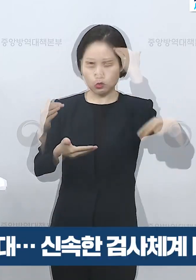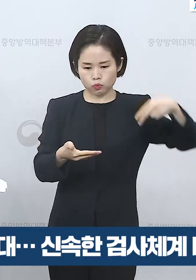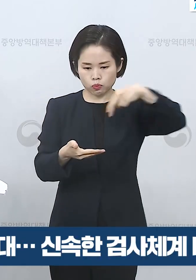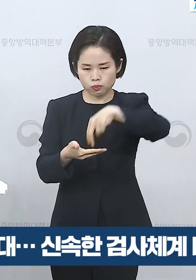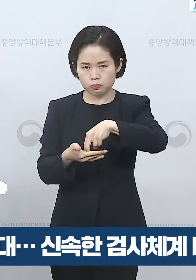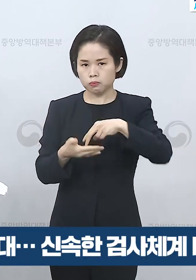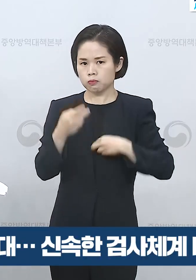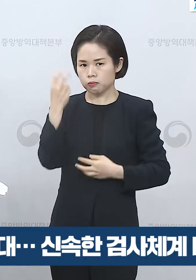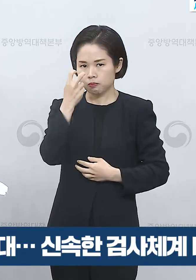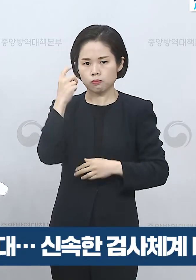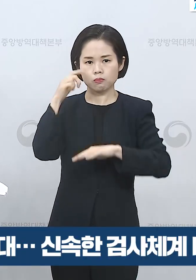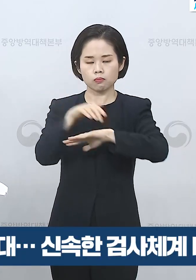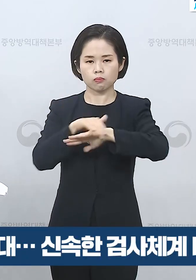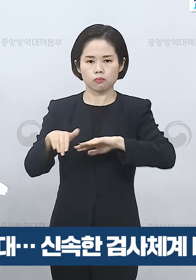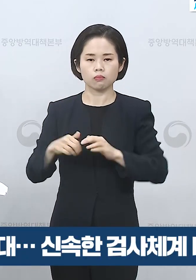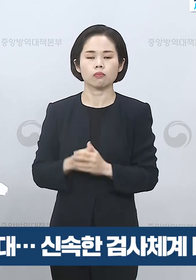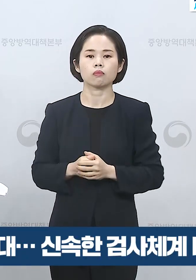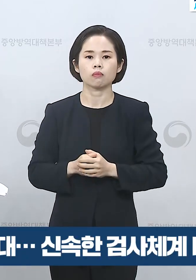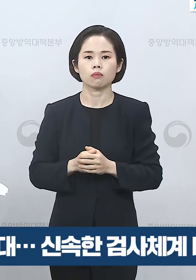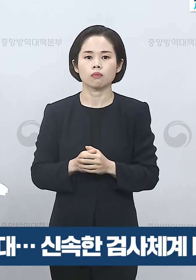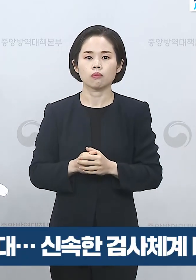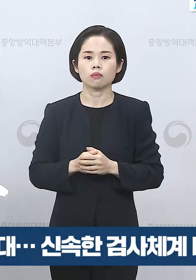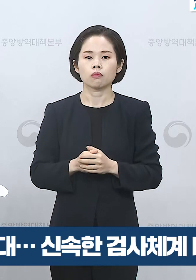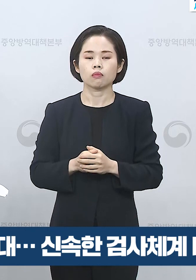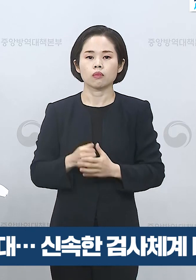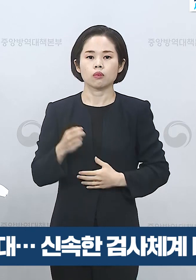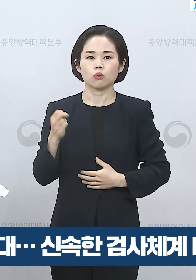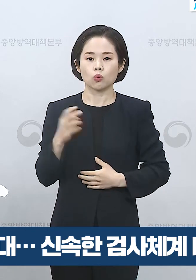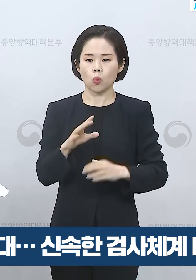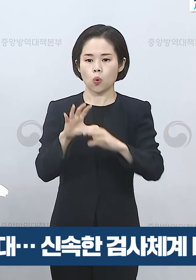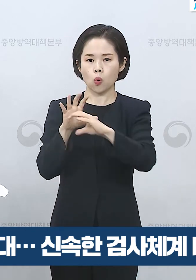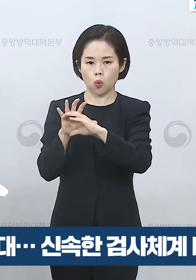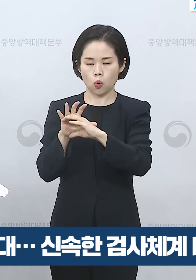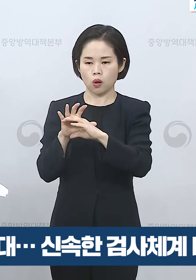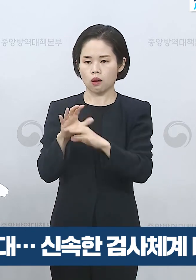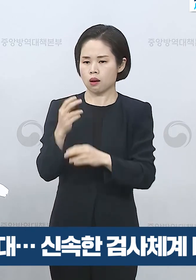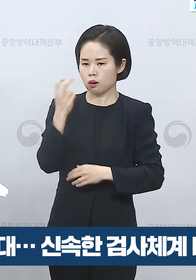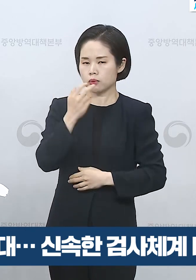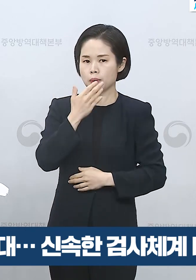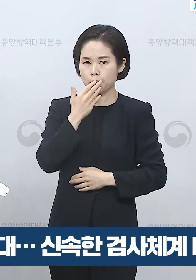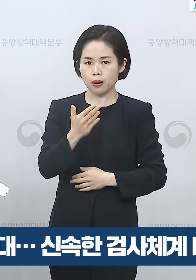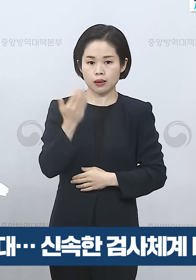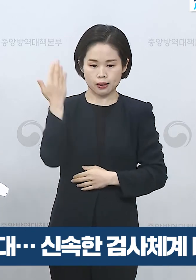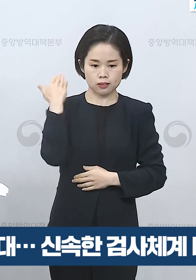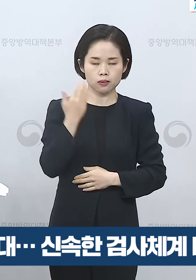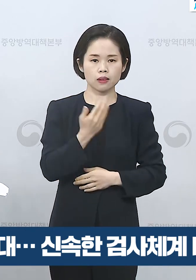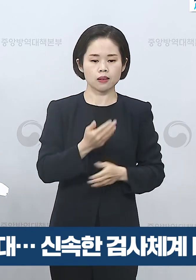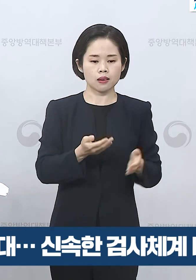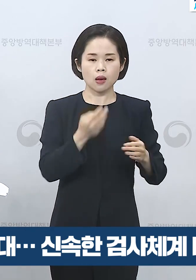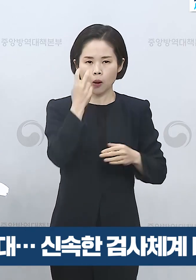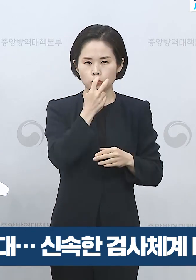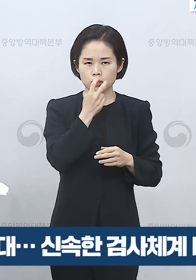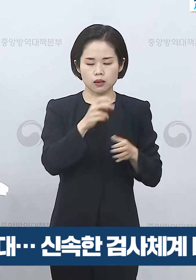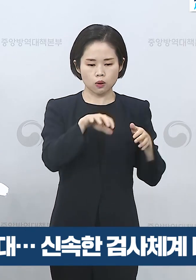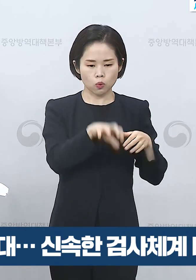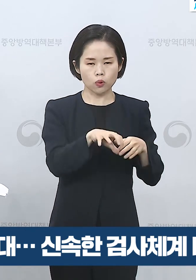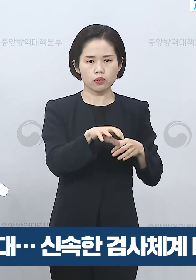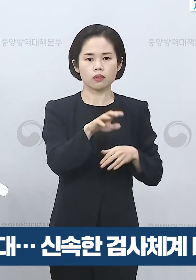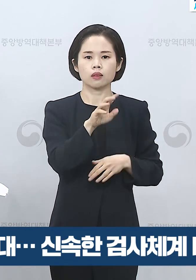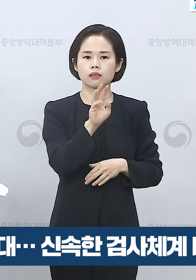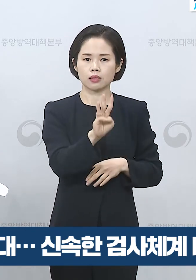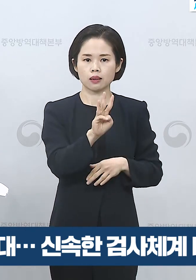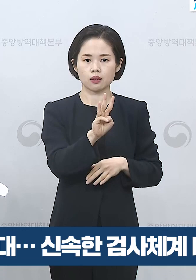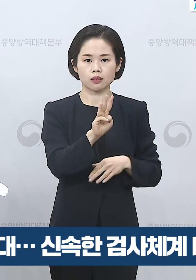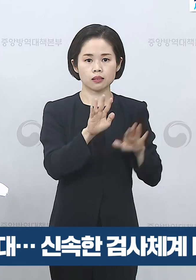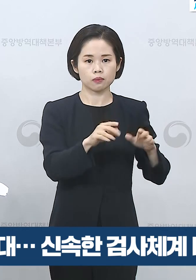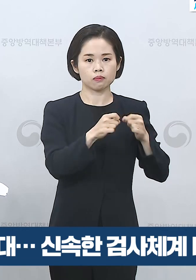계획입니다. 또한 코로나19 검사를 수행할 수 있는 검역소를 기존의 3개소에서 11개소로 확대하여